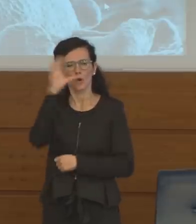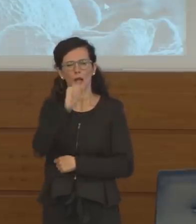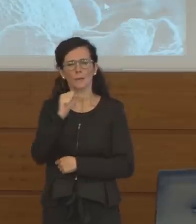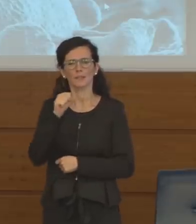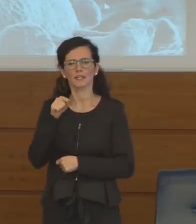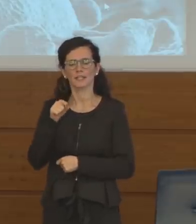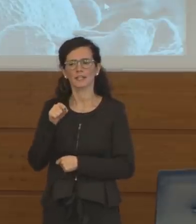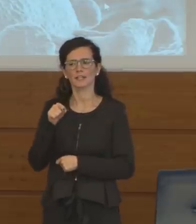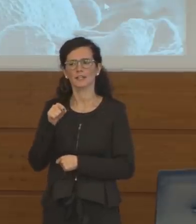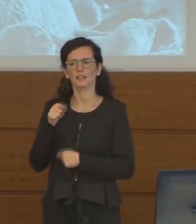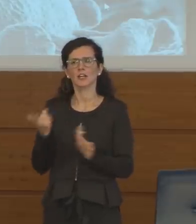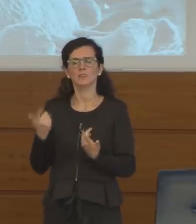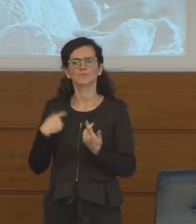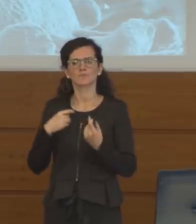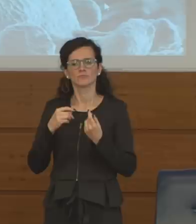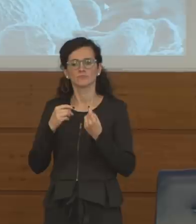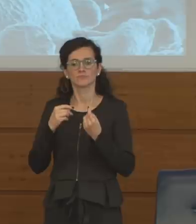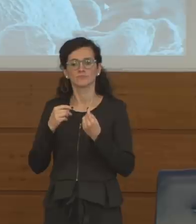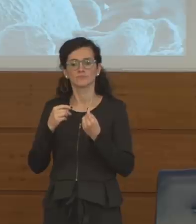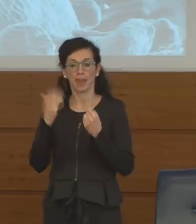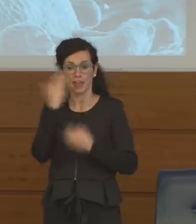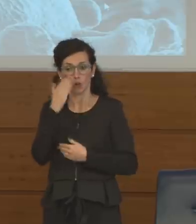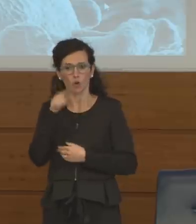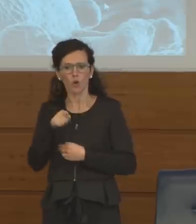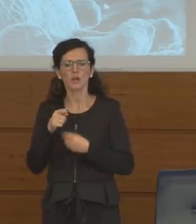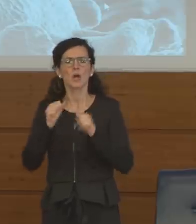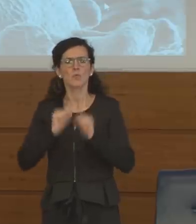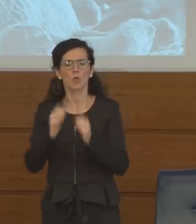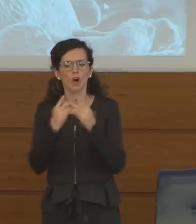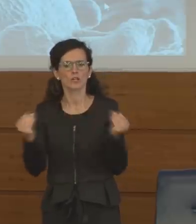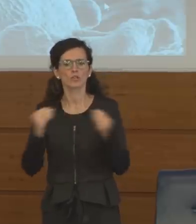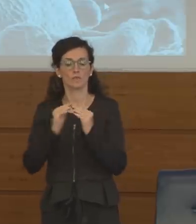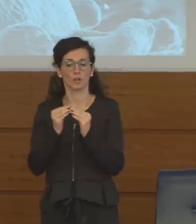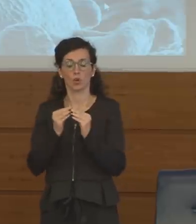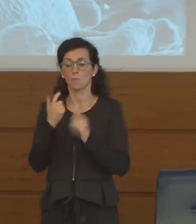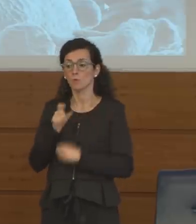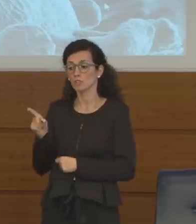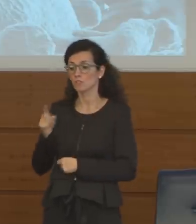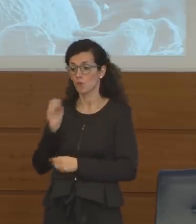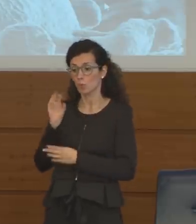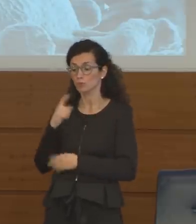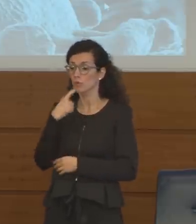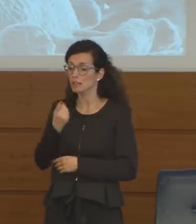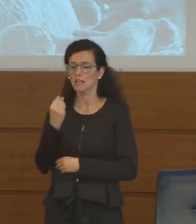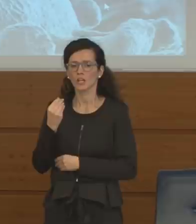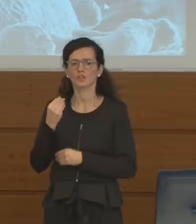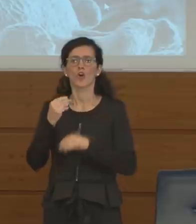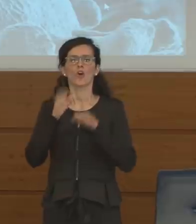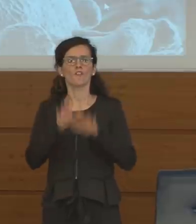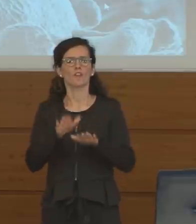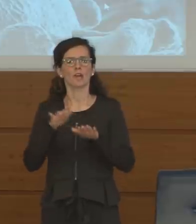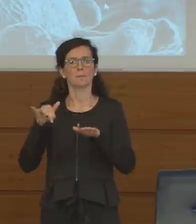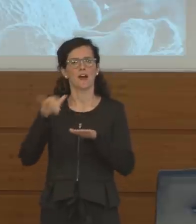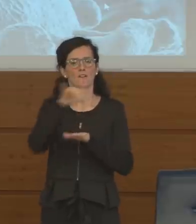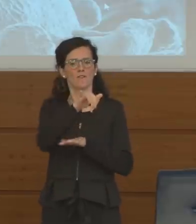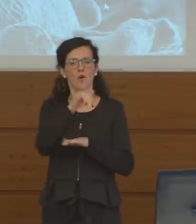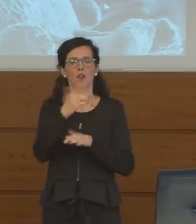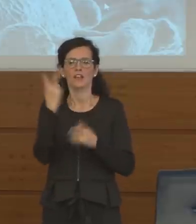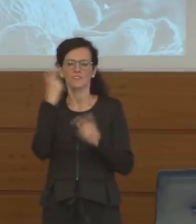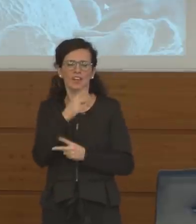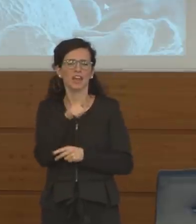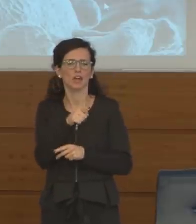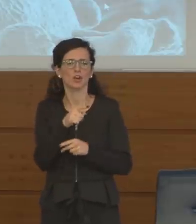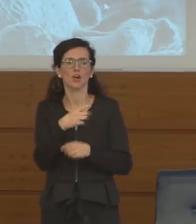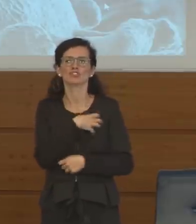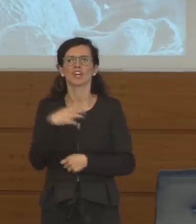questa tracciabilità in che modo poteva essere fatta, che lei ha anche detto fermare i voli non ha una base scientifica perché in questo modo